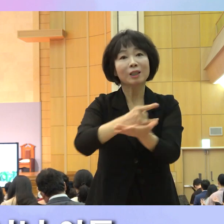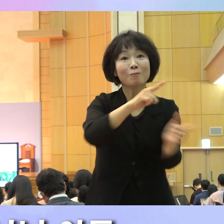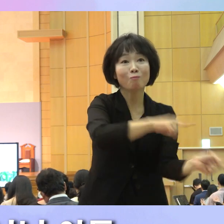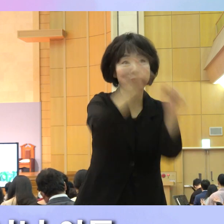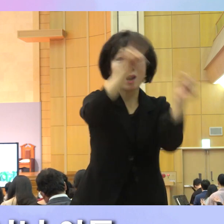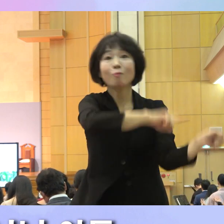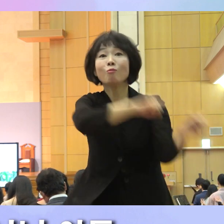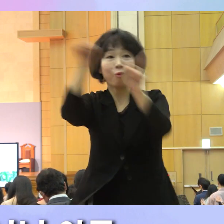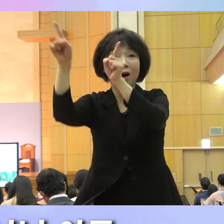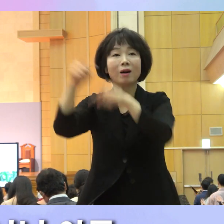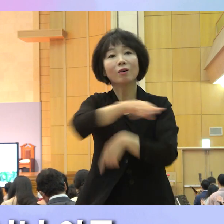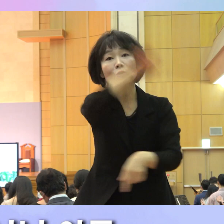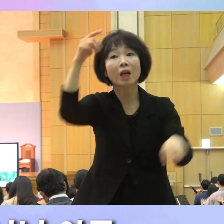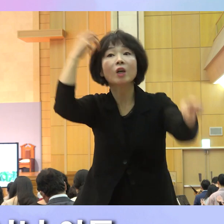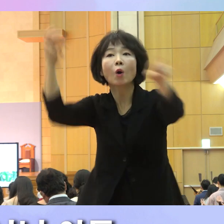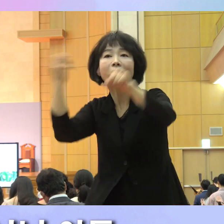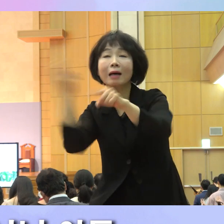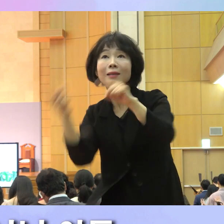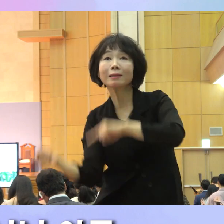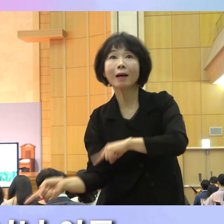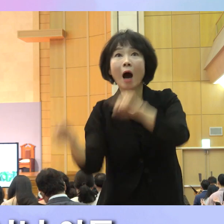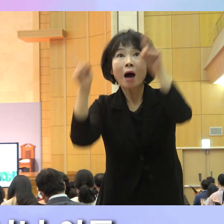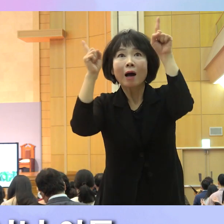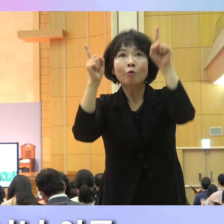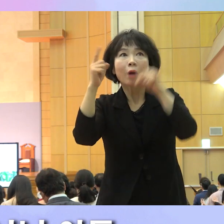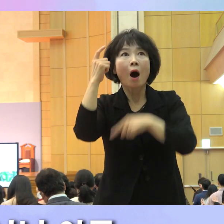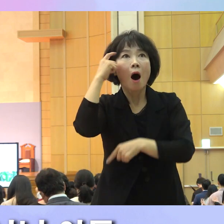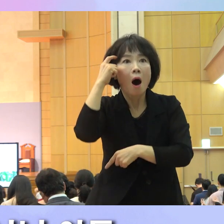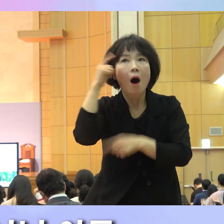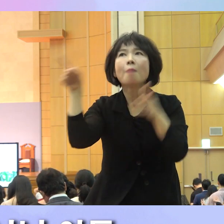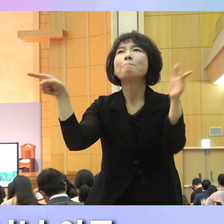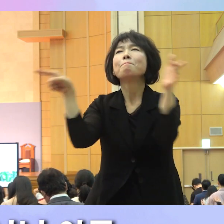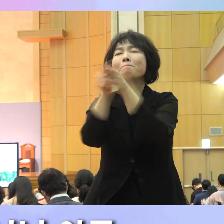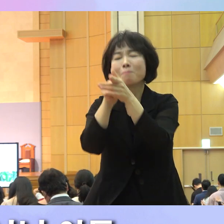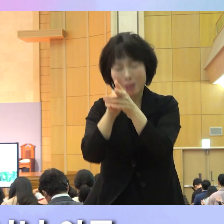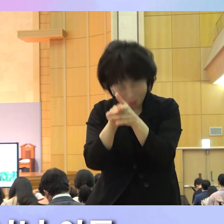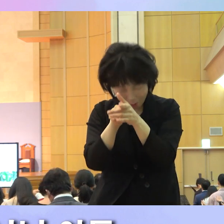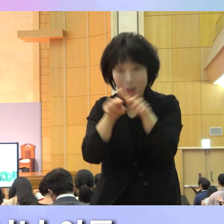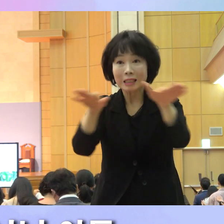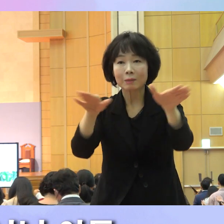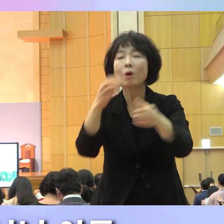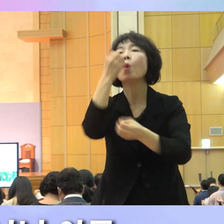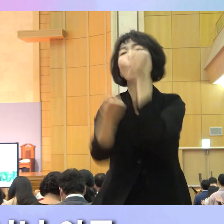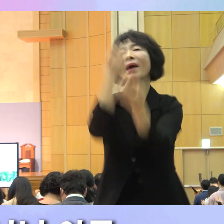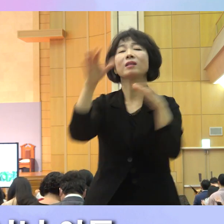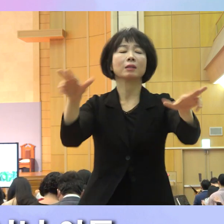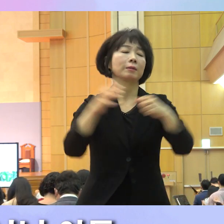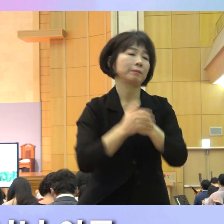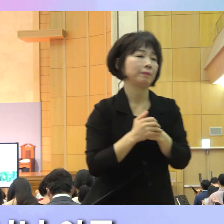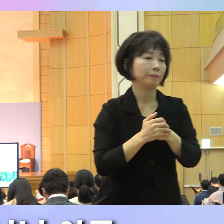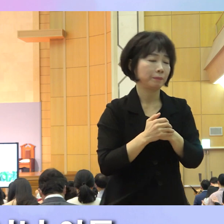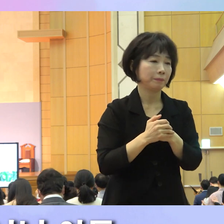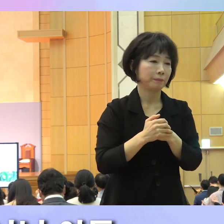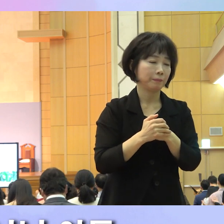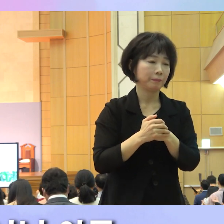함께 내 영이 살았다는 사실을 믿고 주님 앞에 고백합니다.